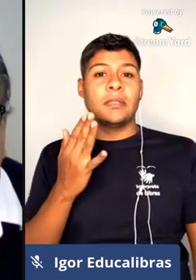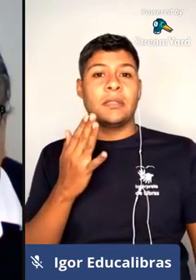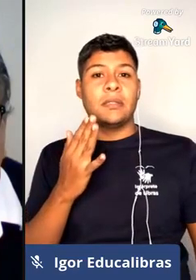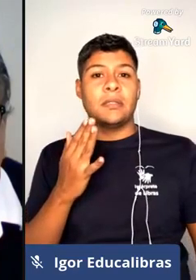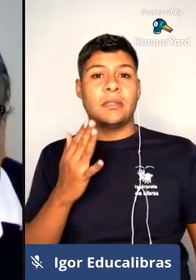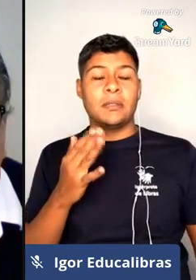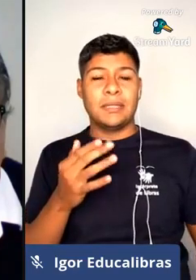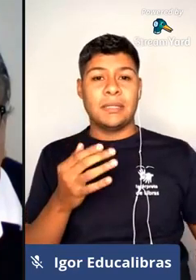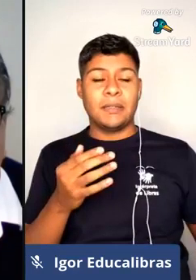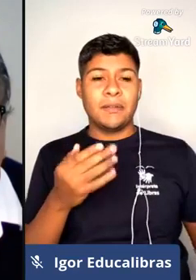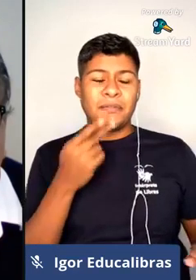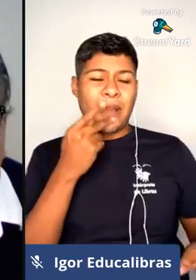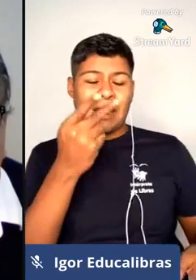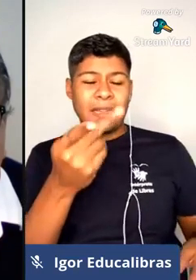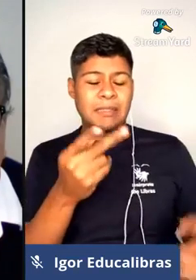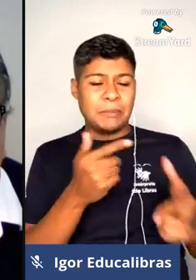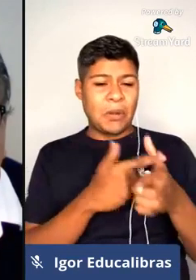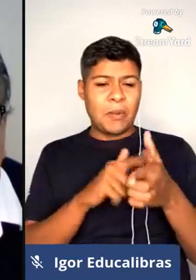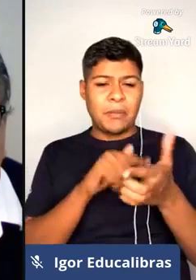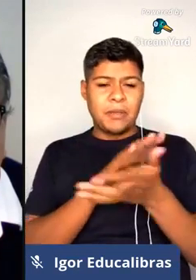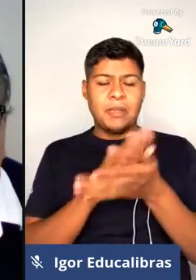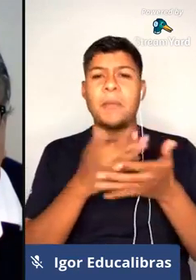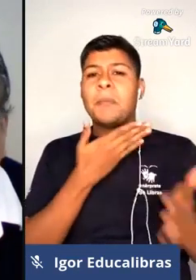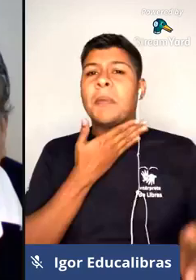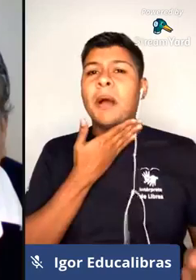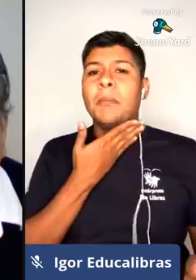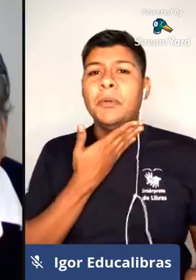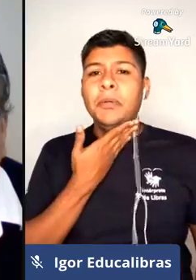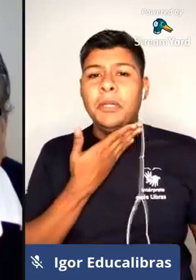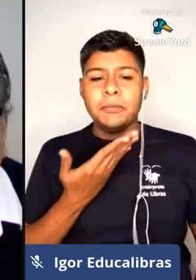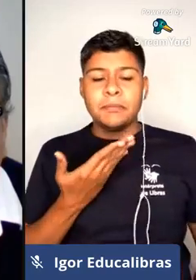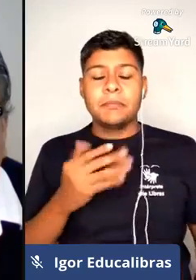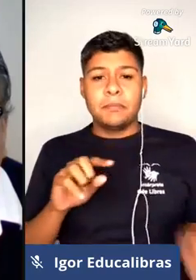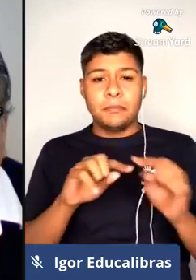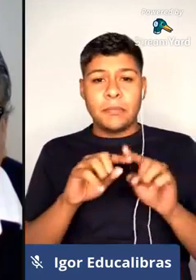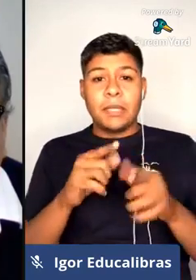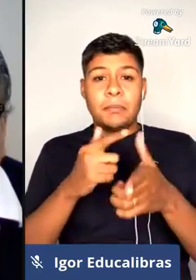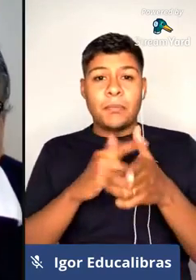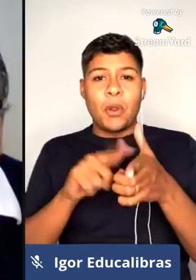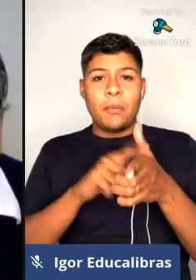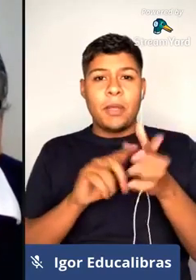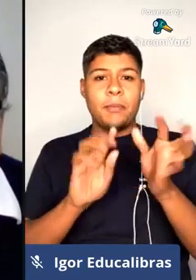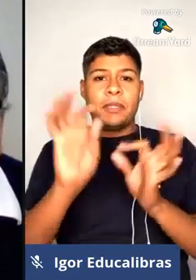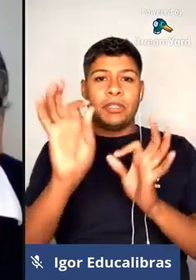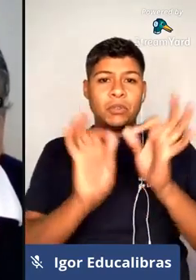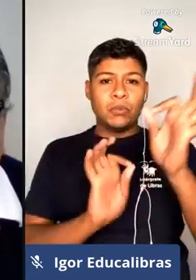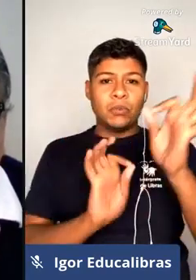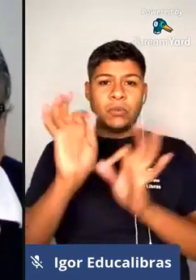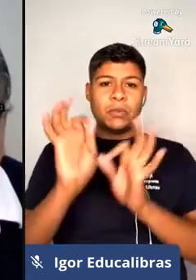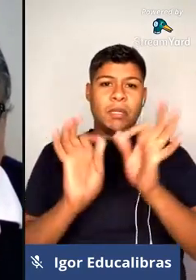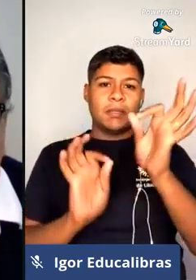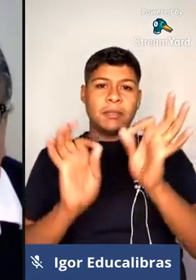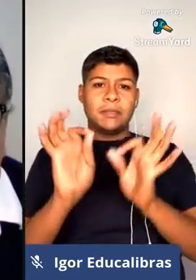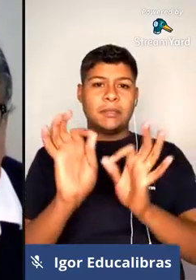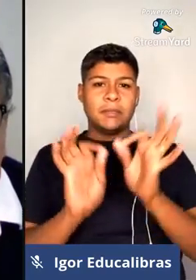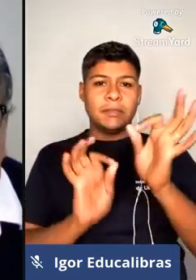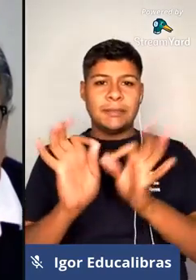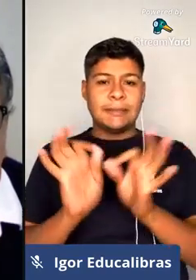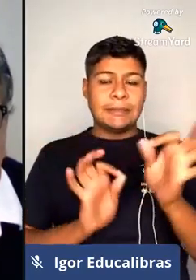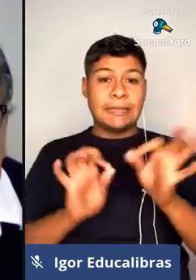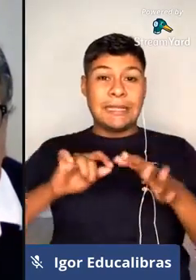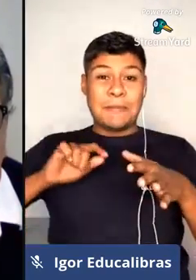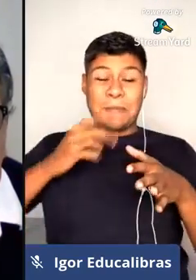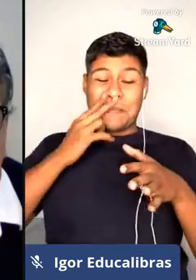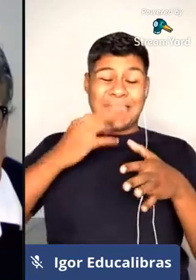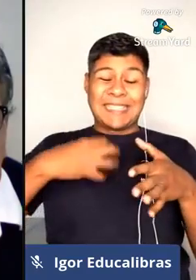arrumando desculpa, né? Estamos batendo papo aqui. Mas com problemas estruturais tão profundos,